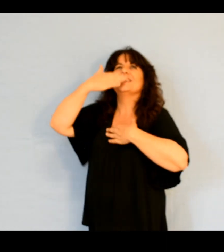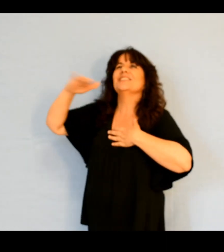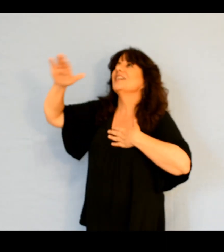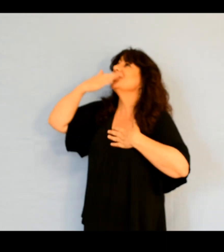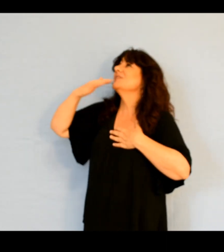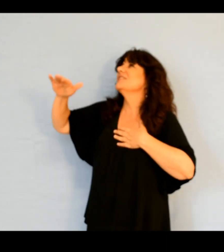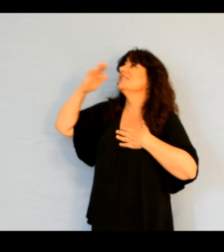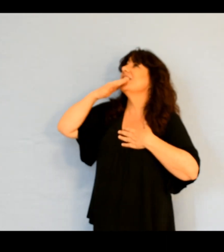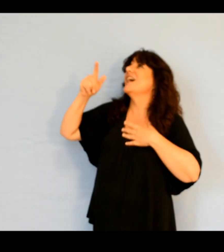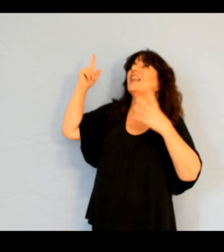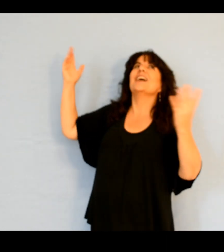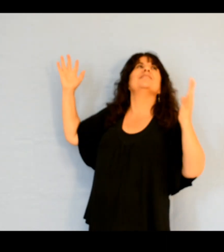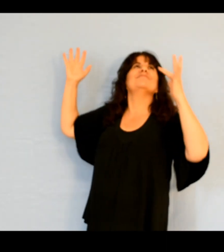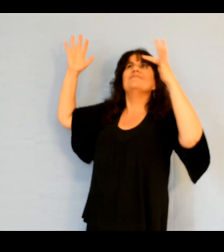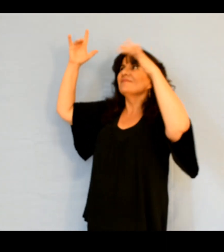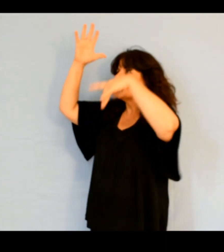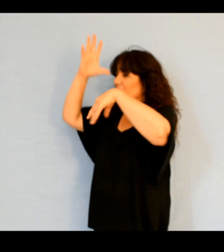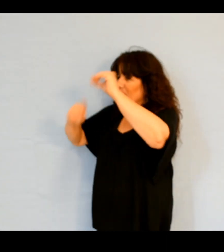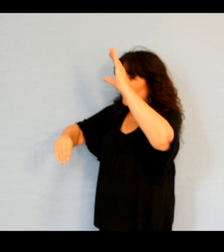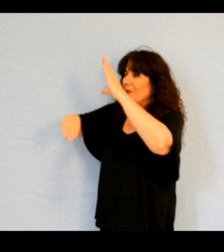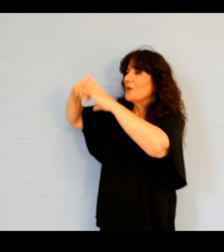paix à ceux qui t'aiment.